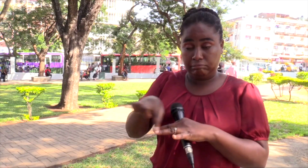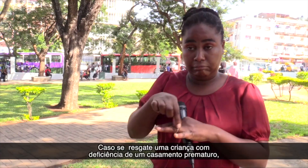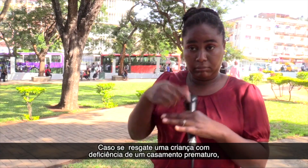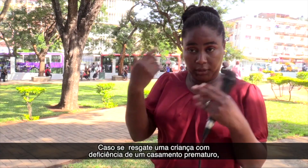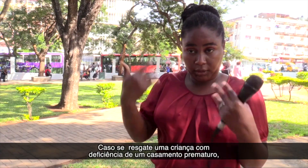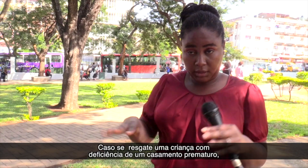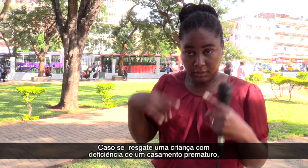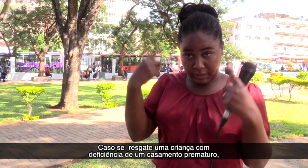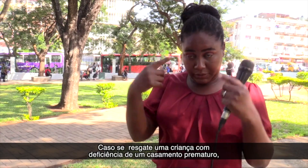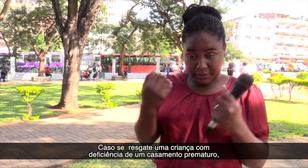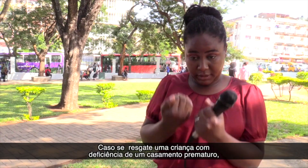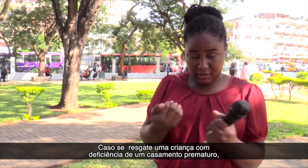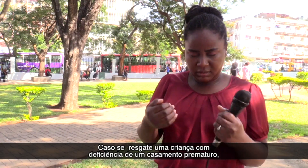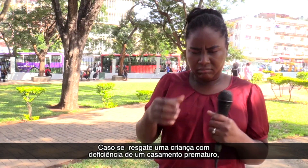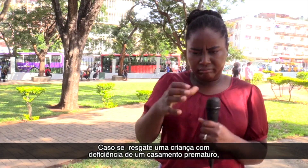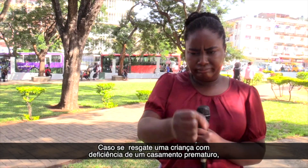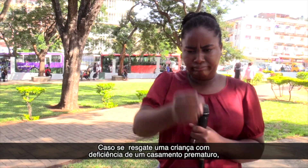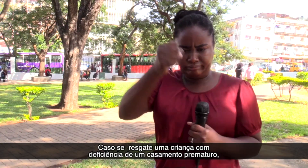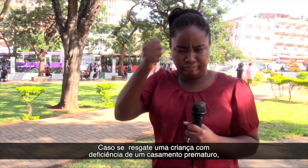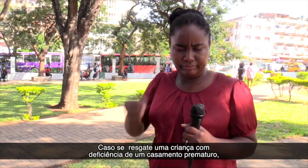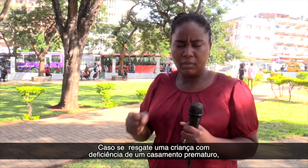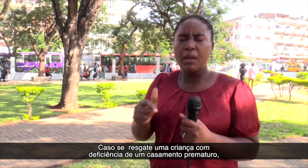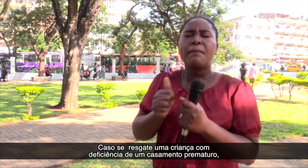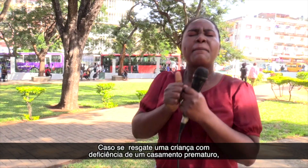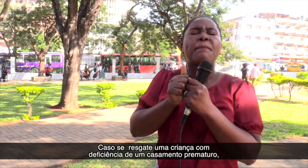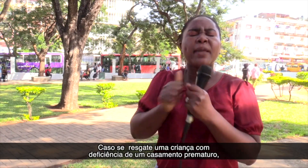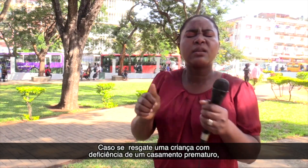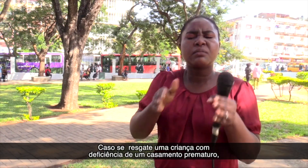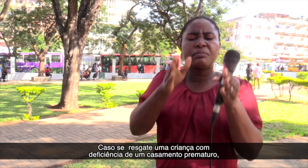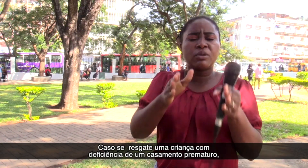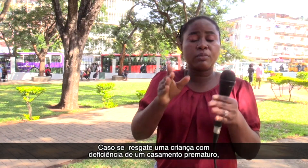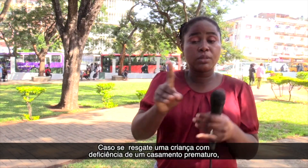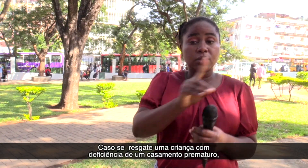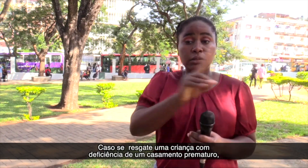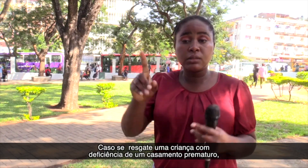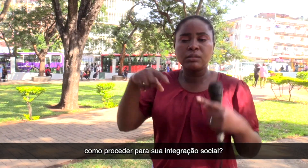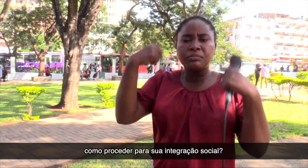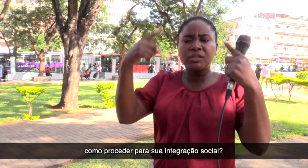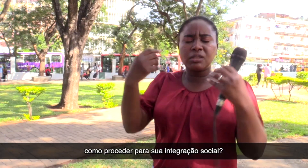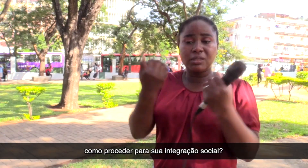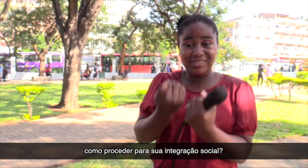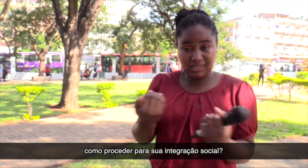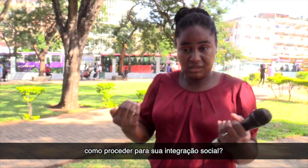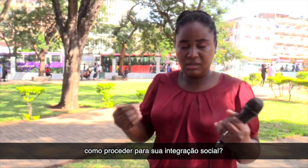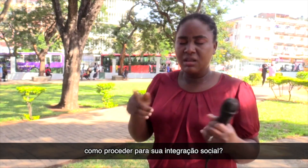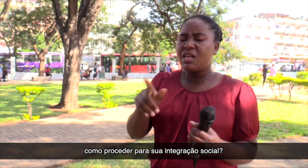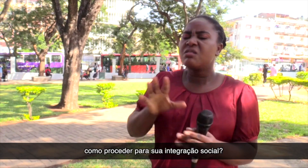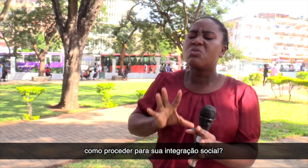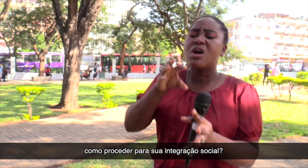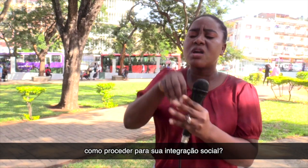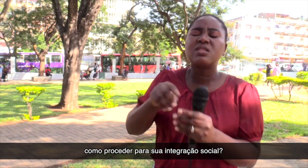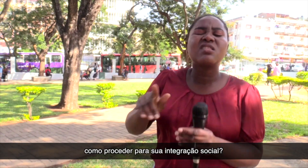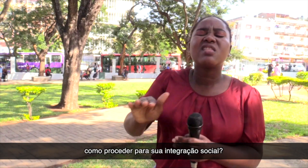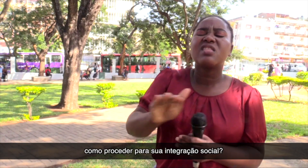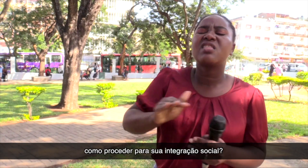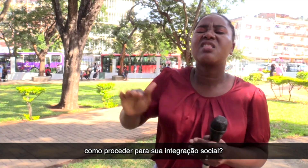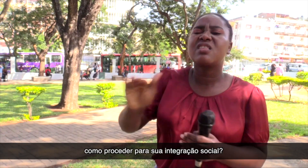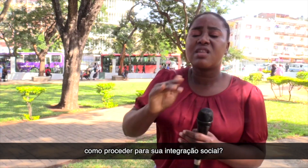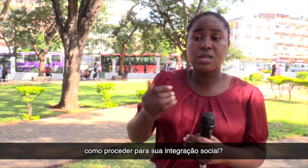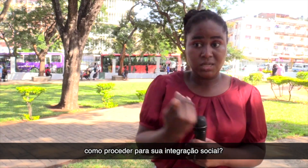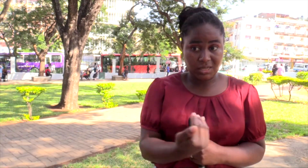deficiências essas variadas, quer de pessoas sem deficiências, nós estaremos de certa forma também a contribuir para a não